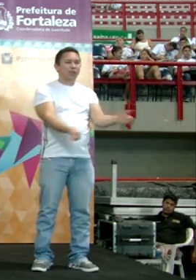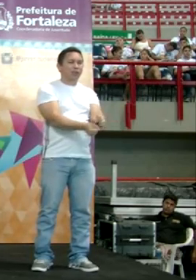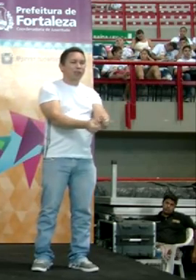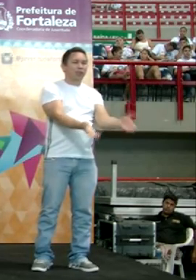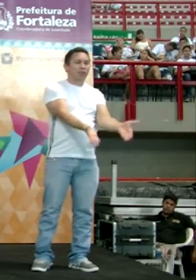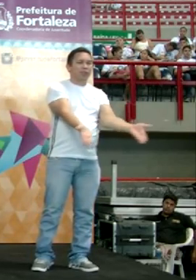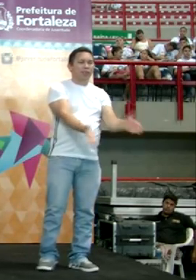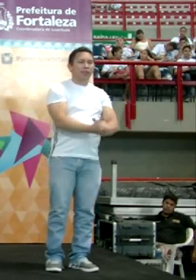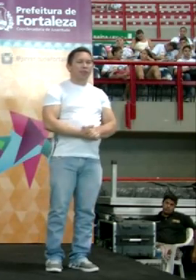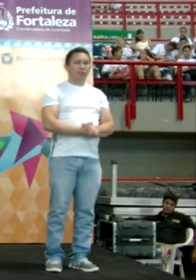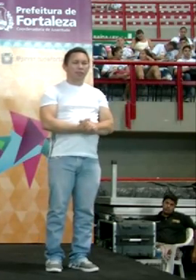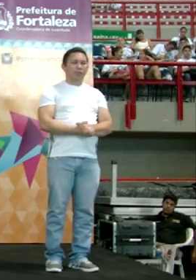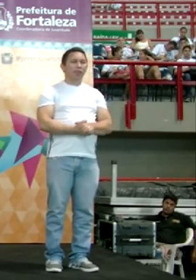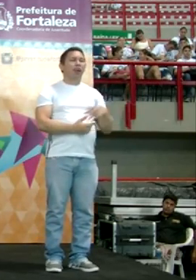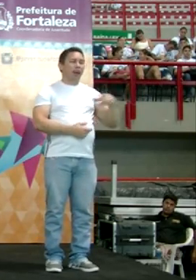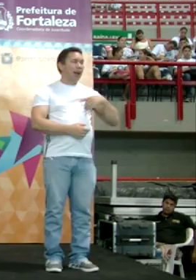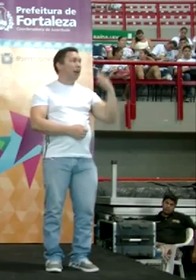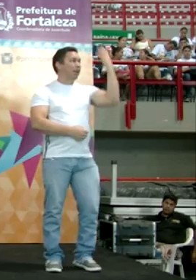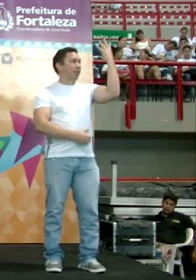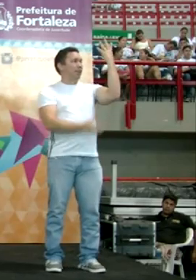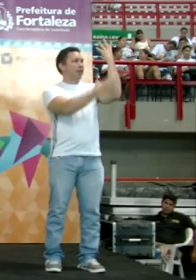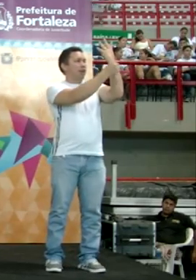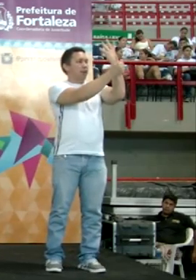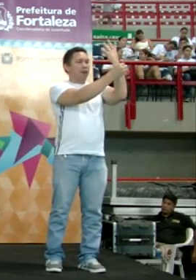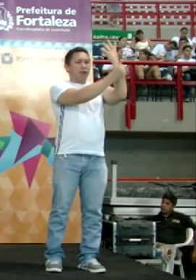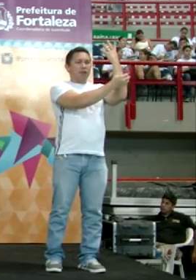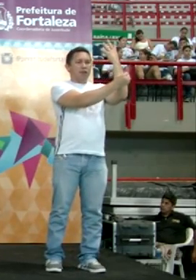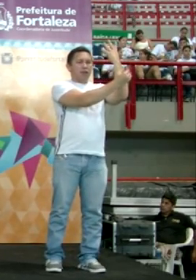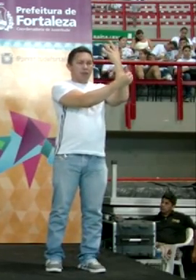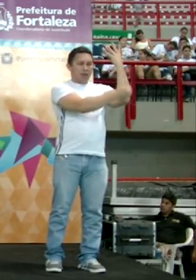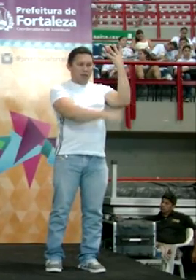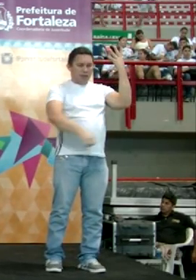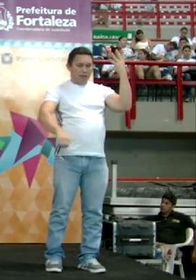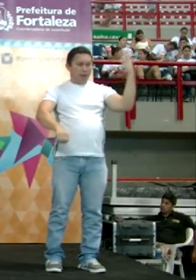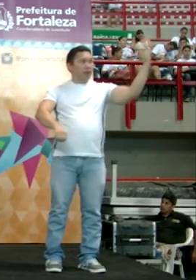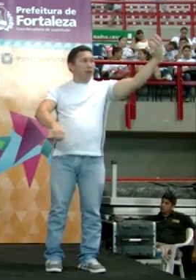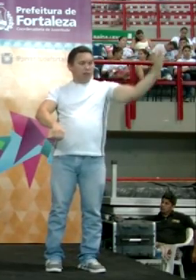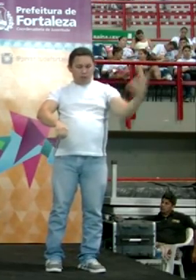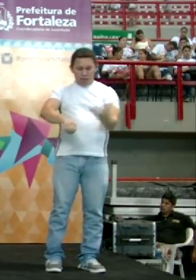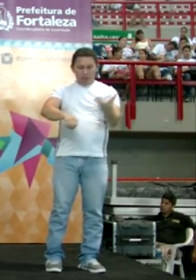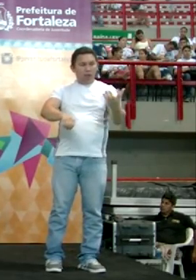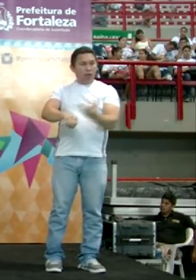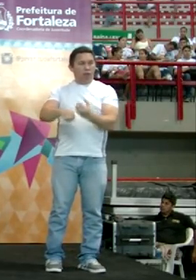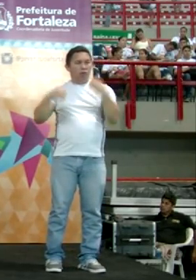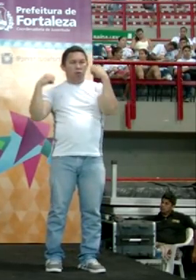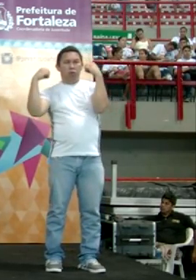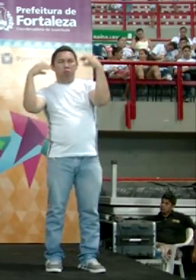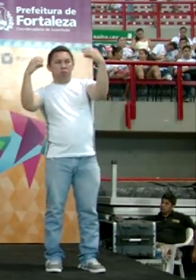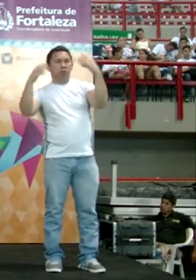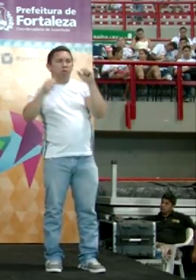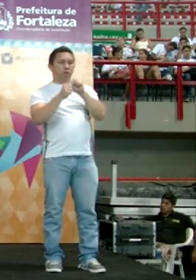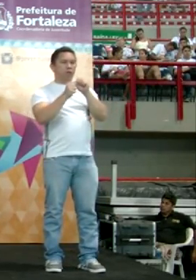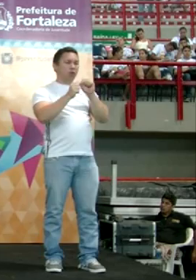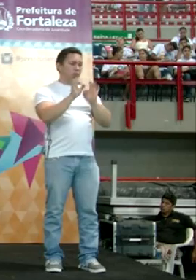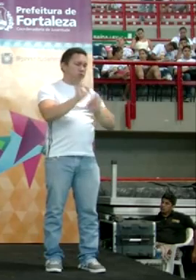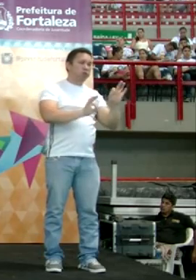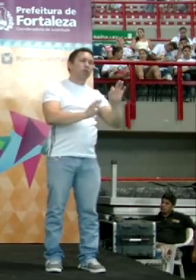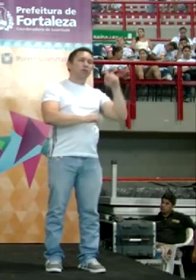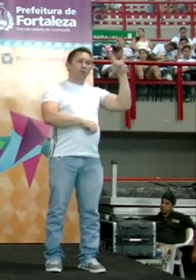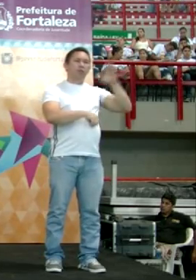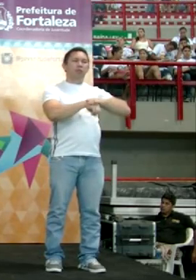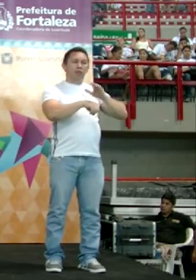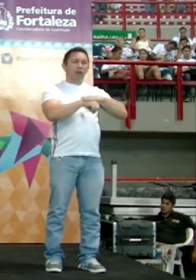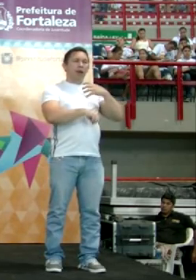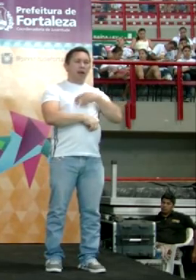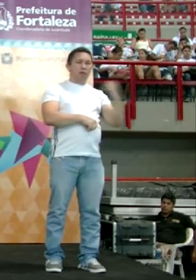agora. Assim que esse processo ficar pronto, que essa construção dessas linhas de transmissão forem completadas, a